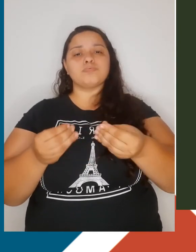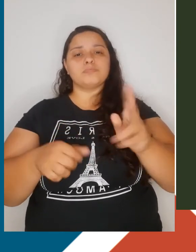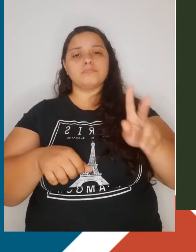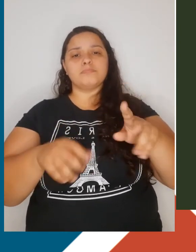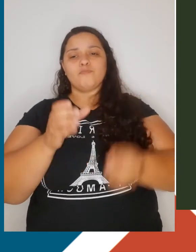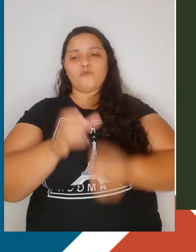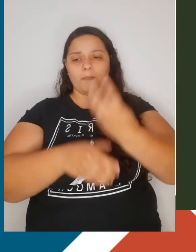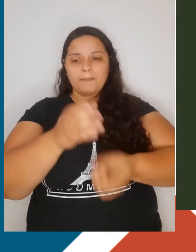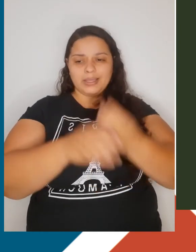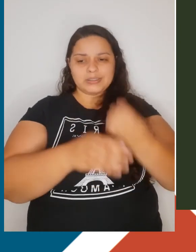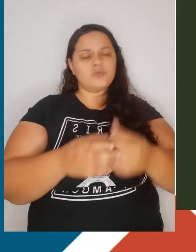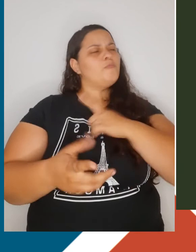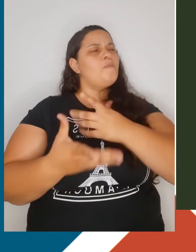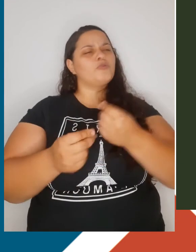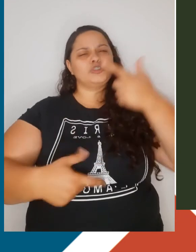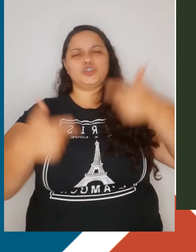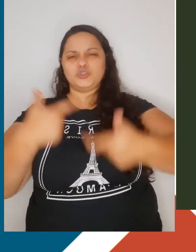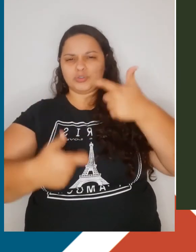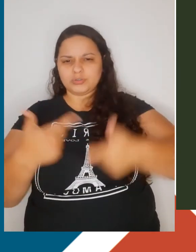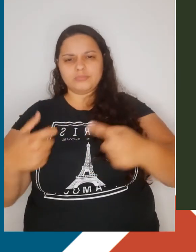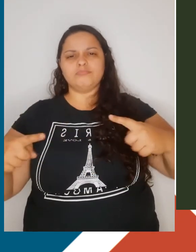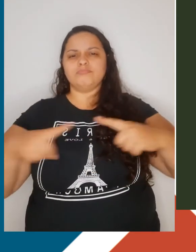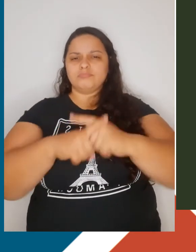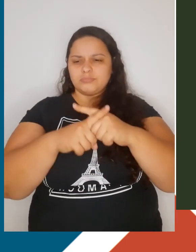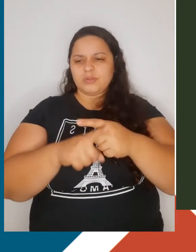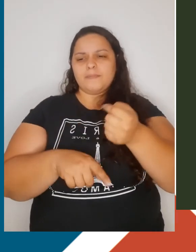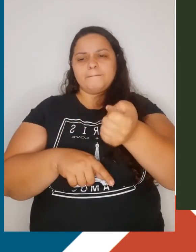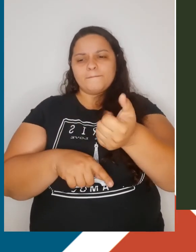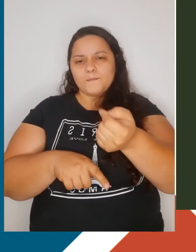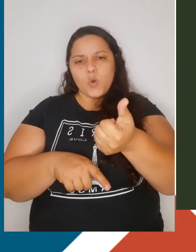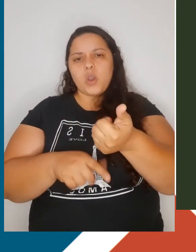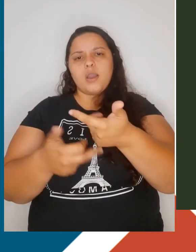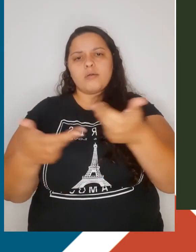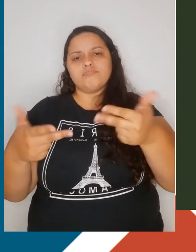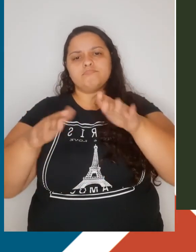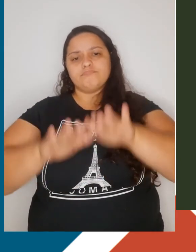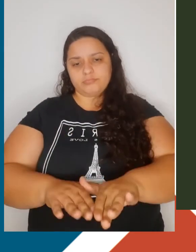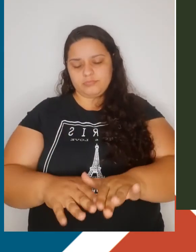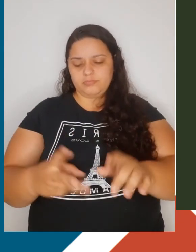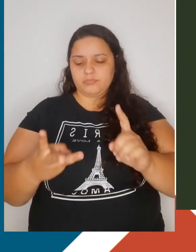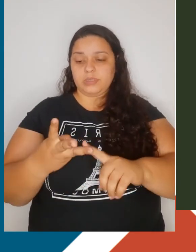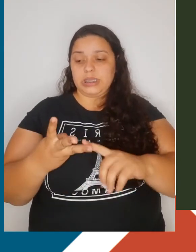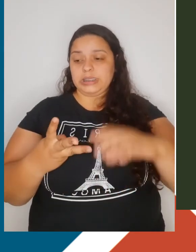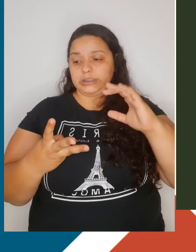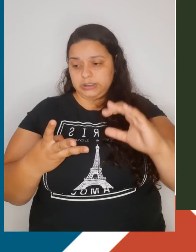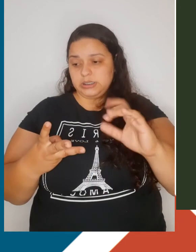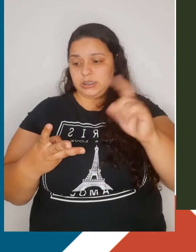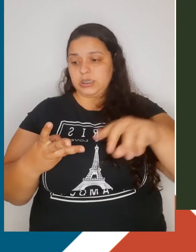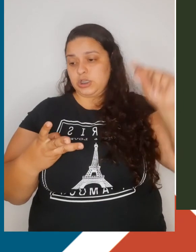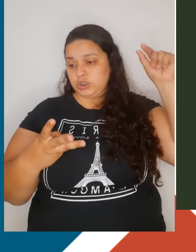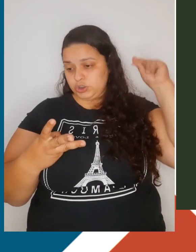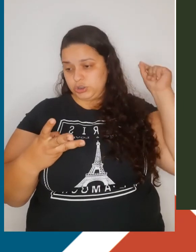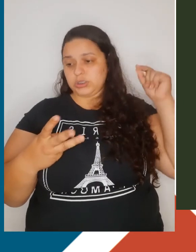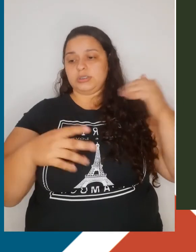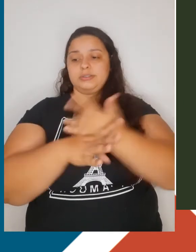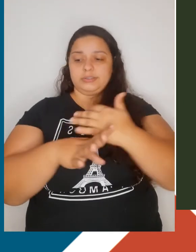dessas nações ela foi permeada por diversas disputas e conflitos e pouca estabilidade. A alternativa